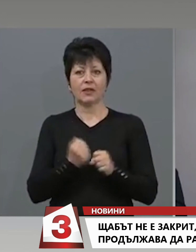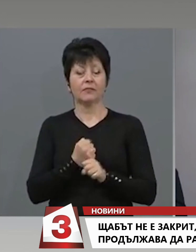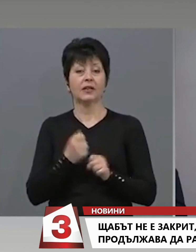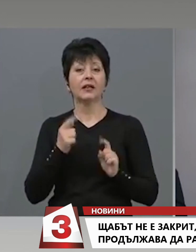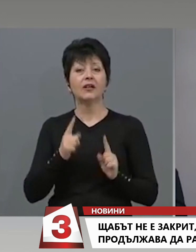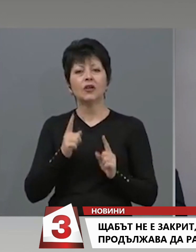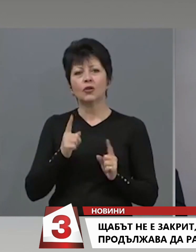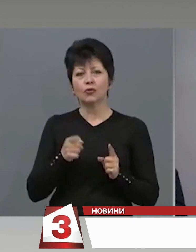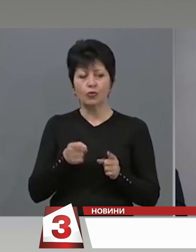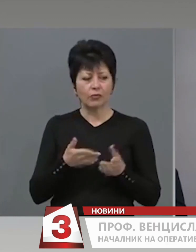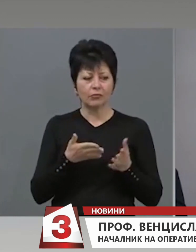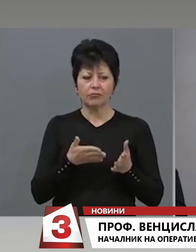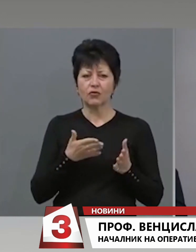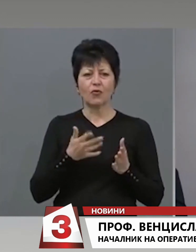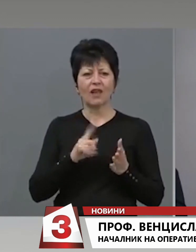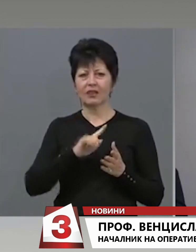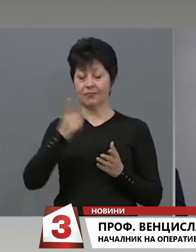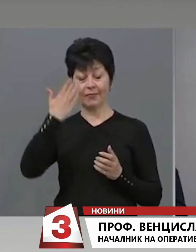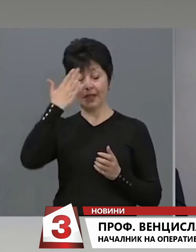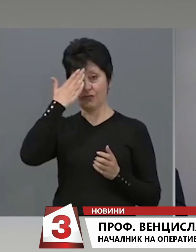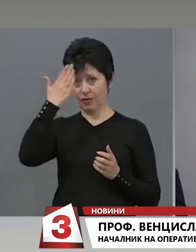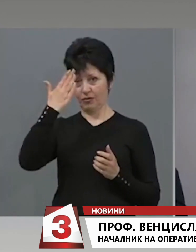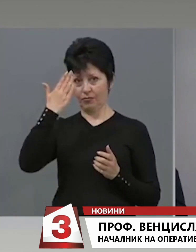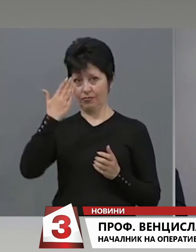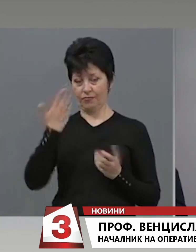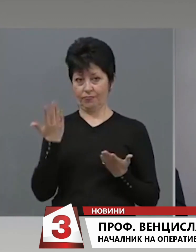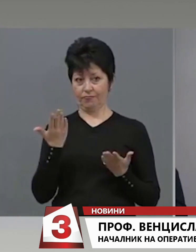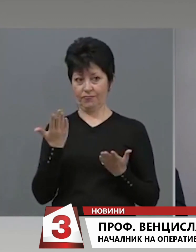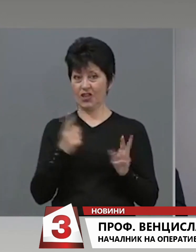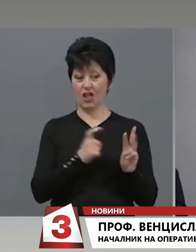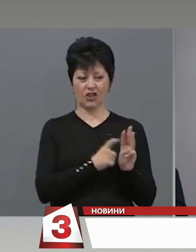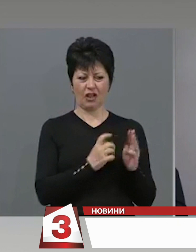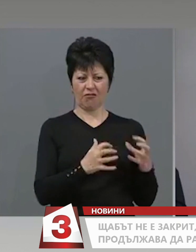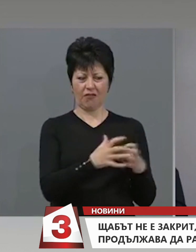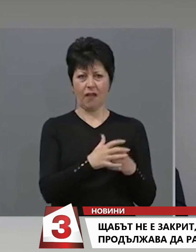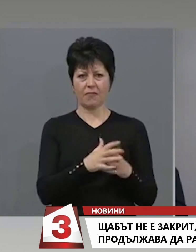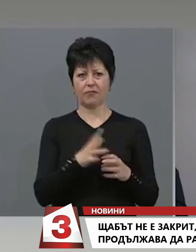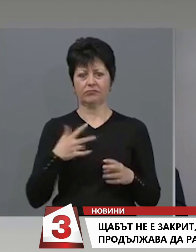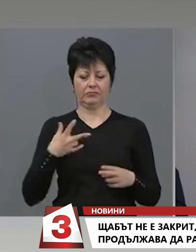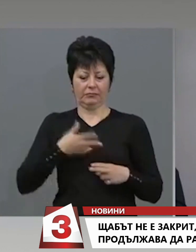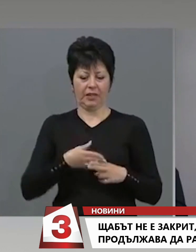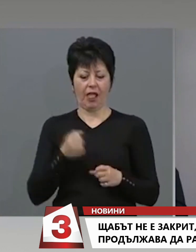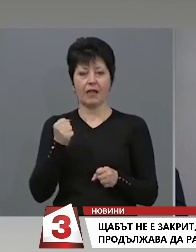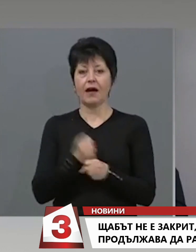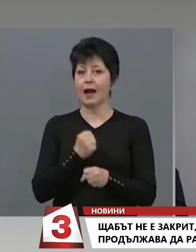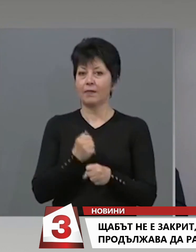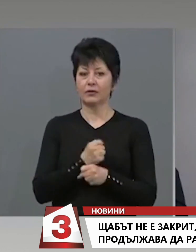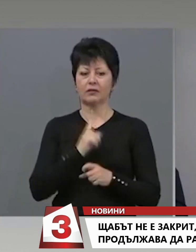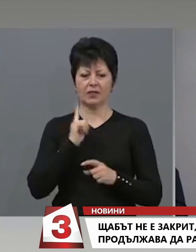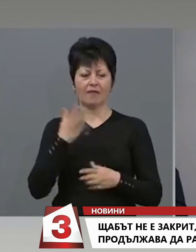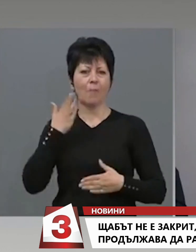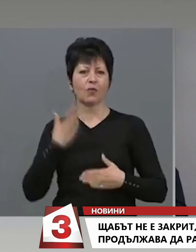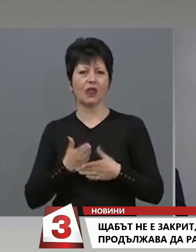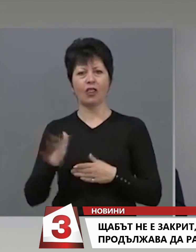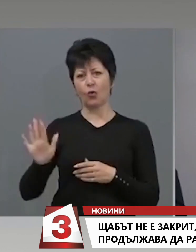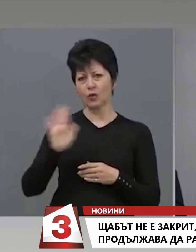е изключително некоректно отразяване, че щаба е спрял работа, че трябва последно с Богом